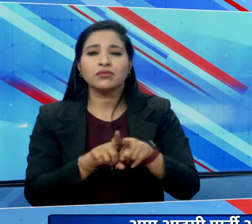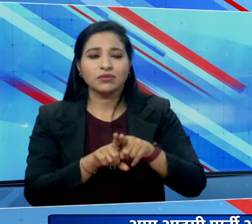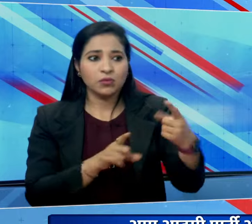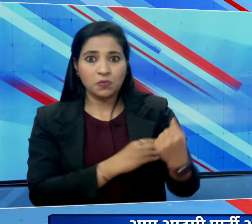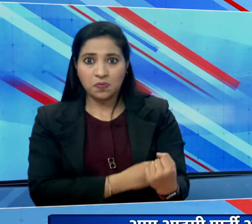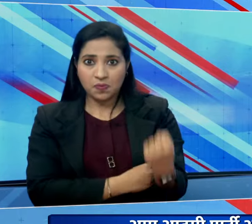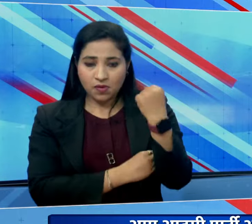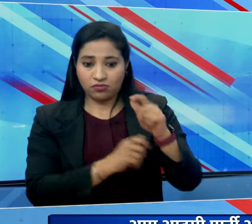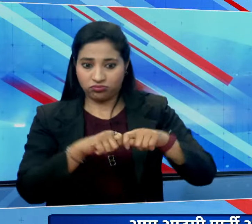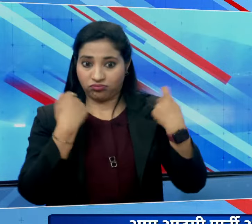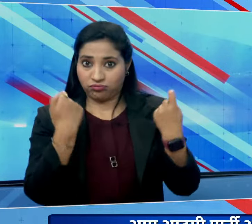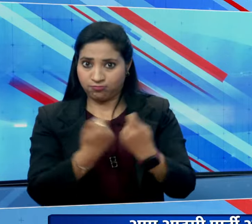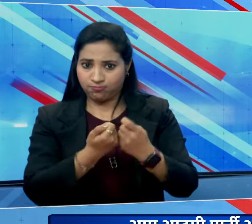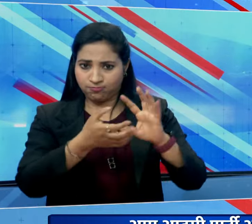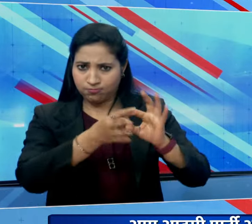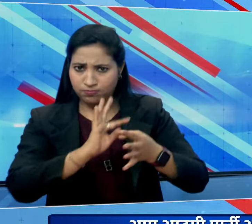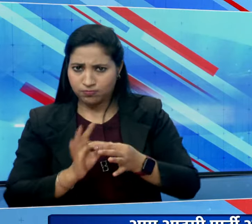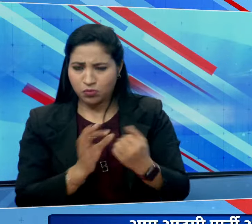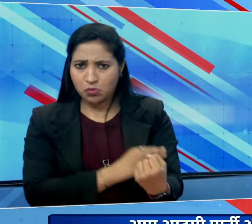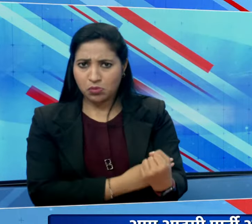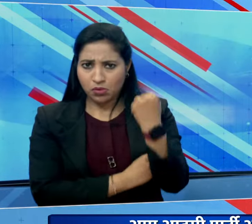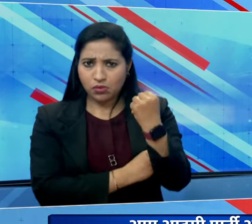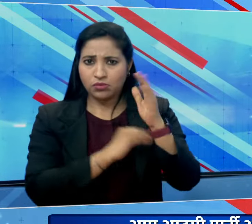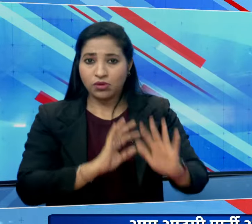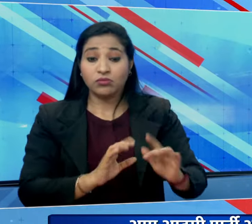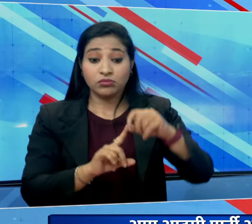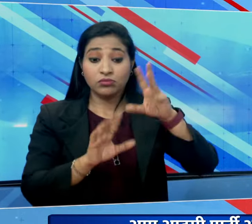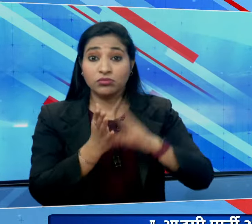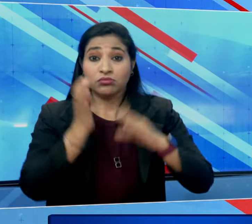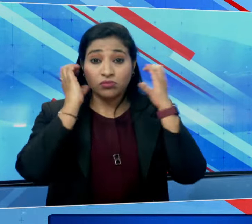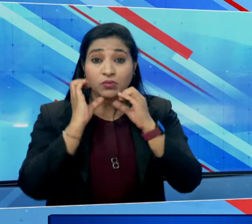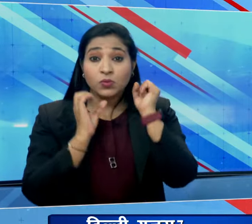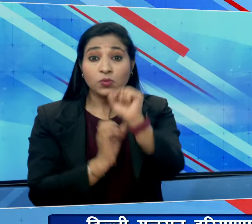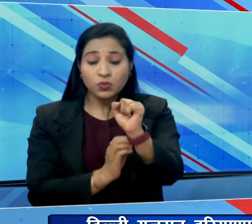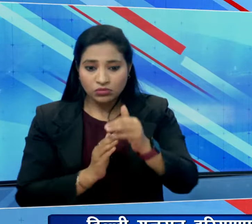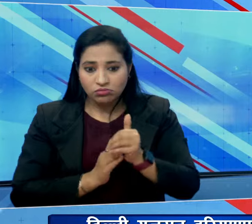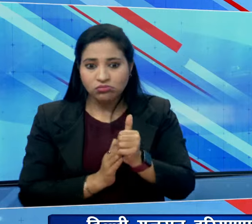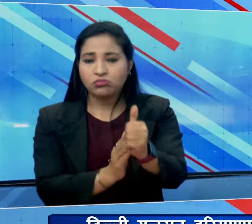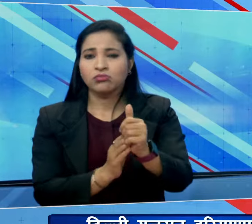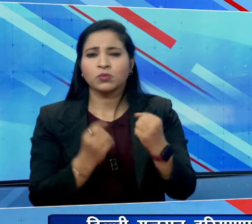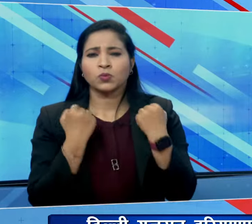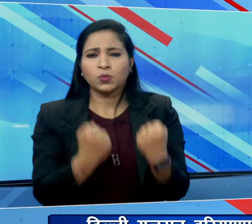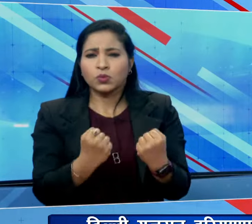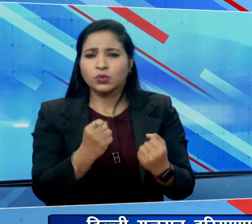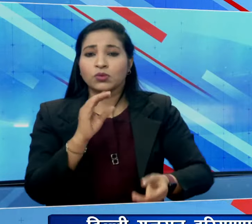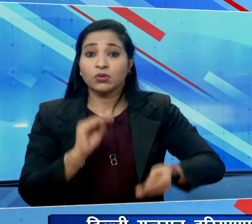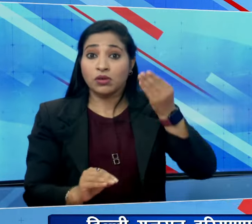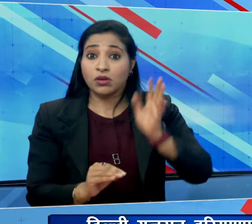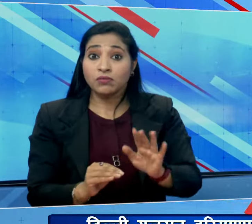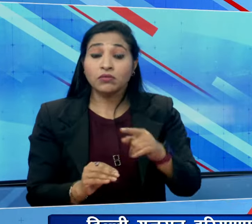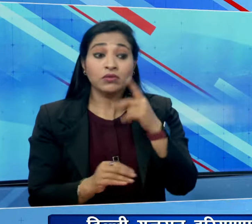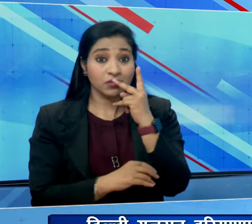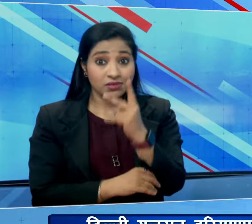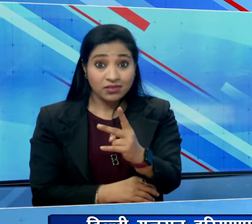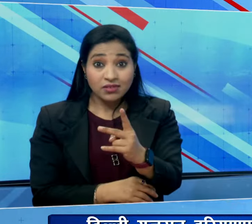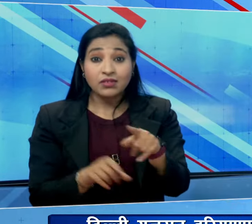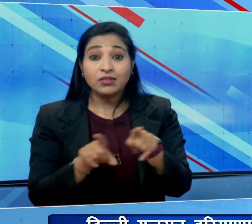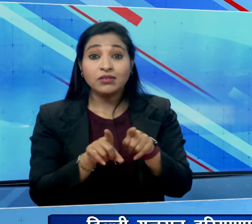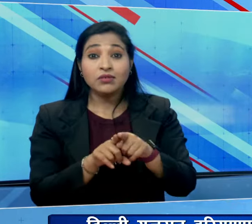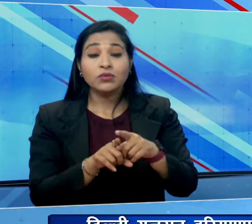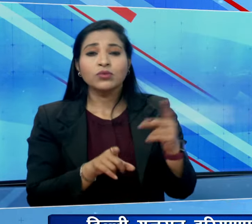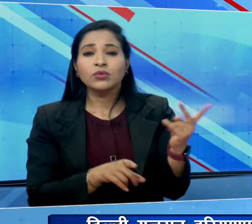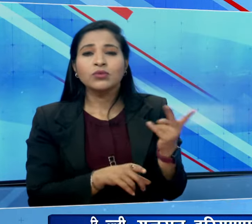शक्ति संगठन की है वह जो शक्ति प्रधानमंत्री मोदी जी के नेतृत्व की है उनके सामने